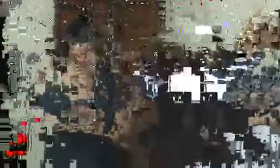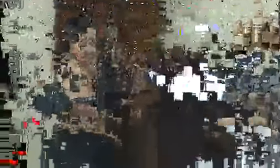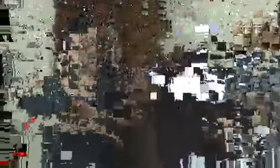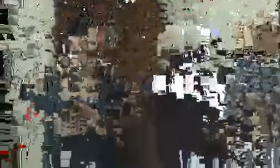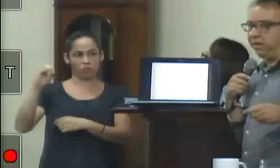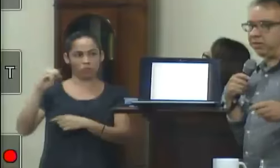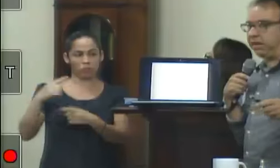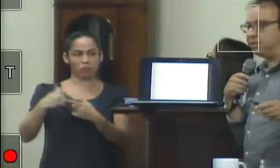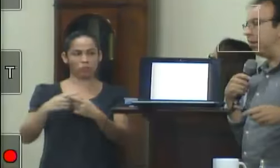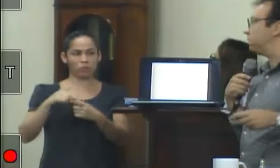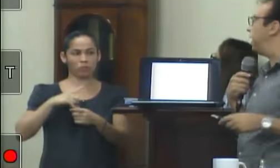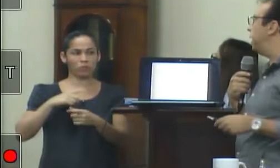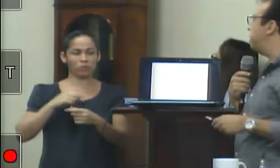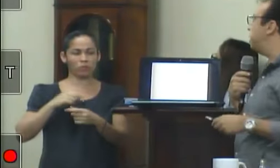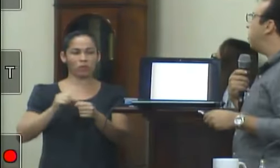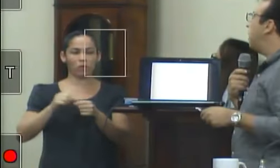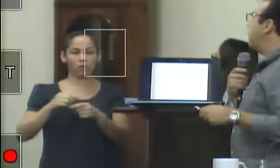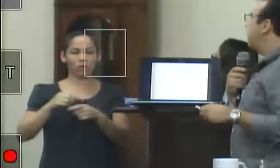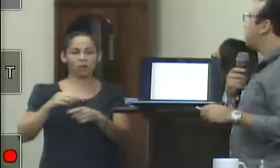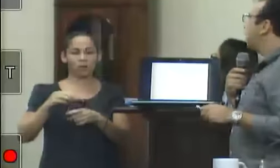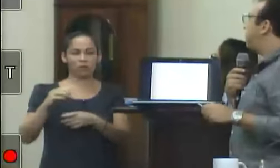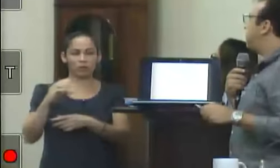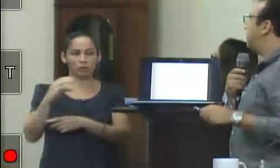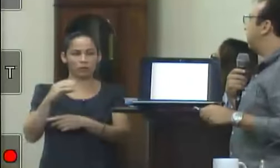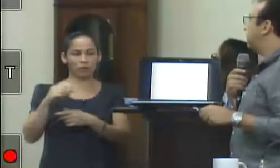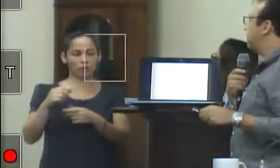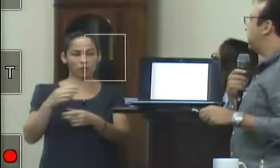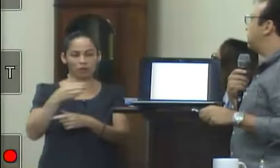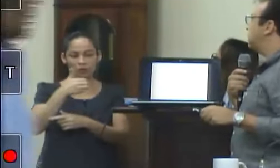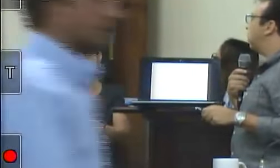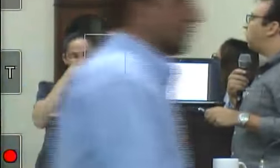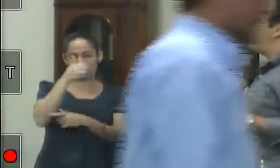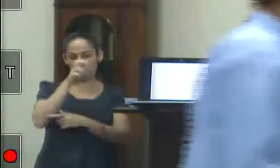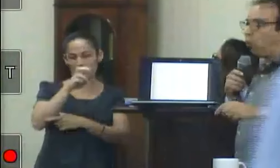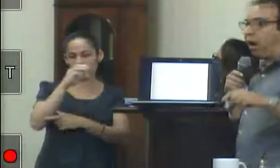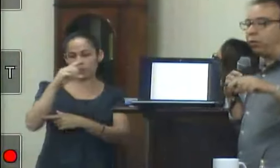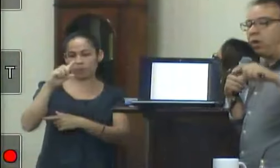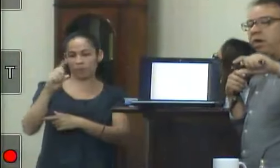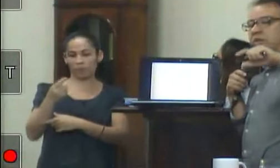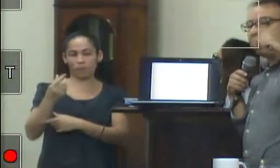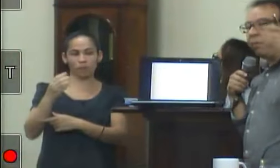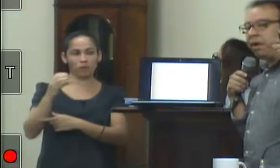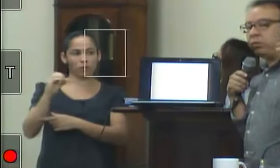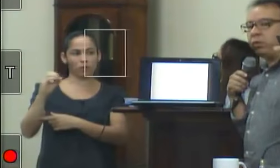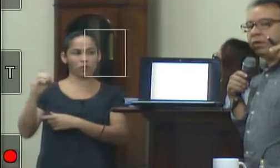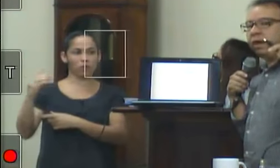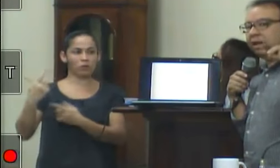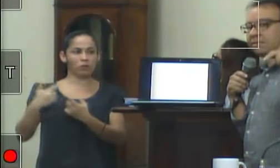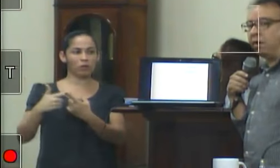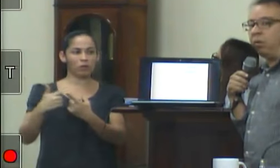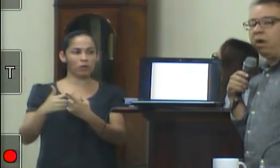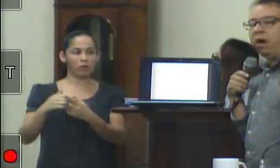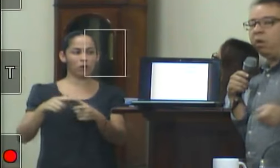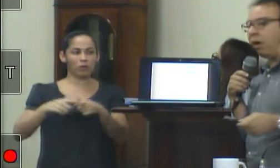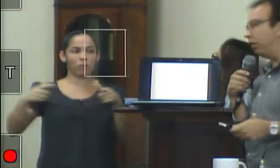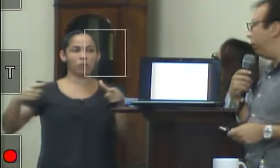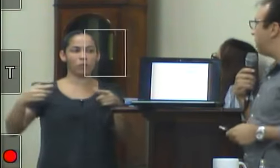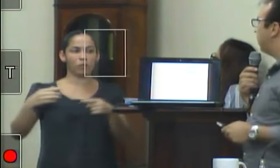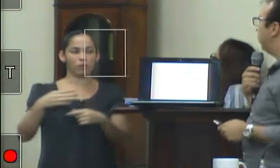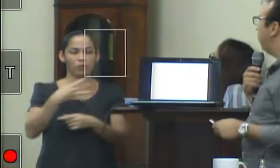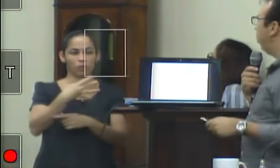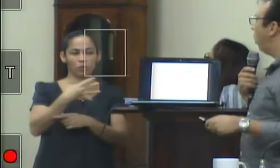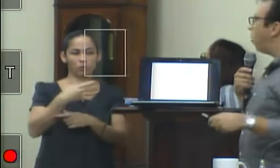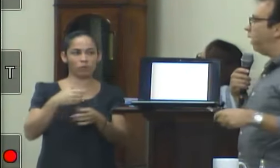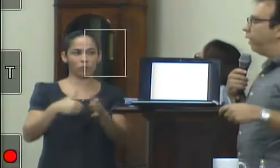512.843 procedimentos realizados na rede, isso representa cerca de 19,4% de aumento em relação ao